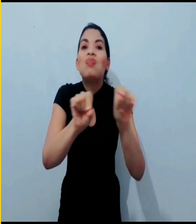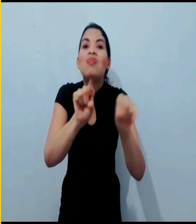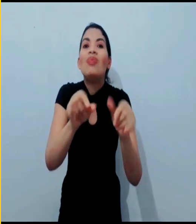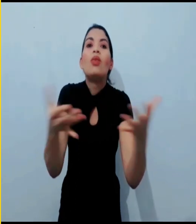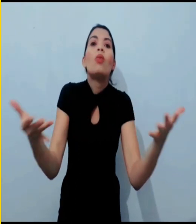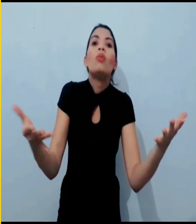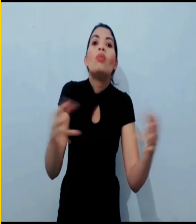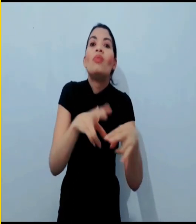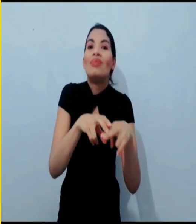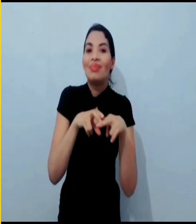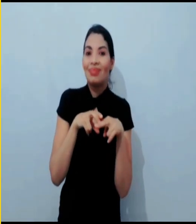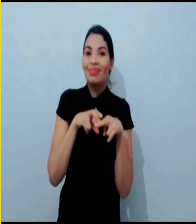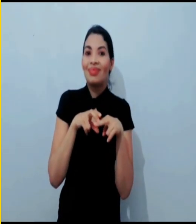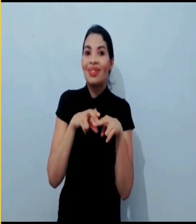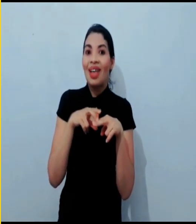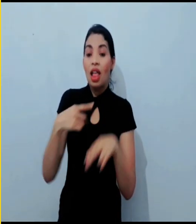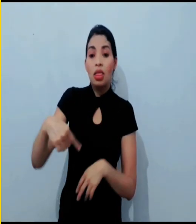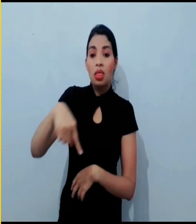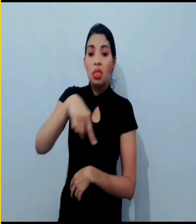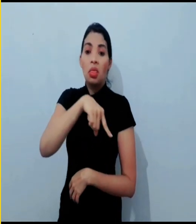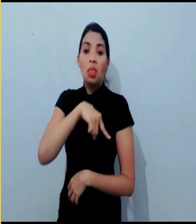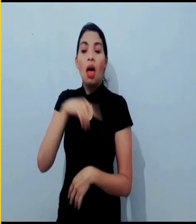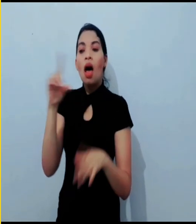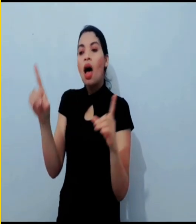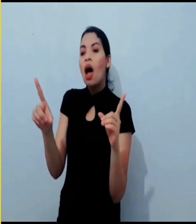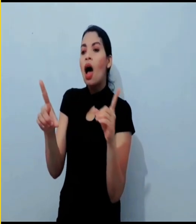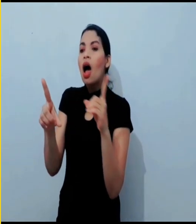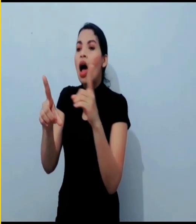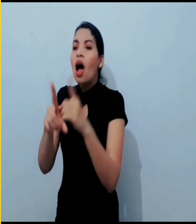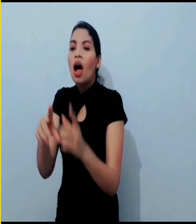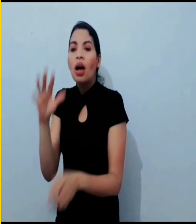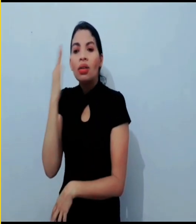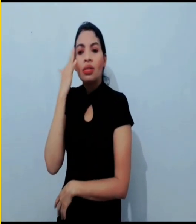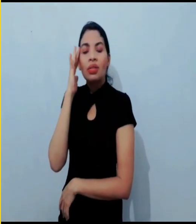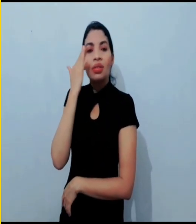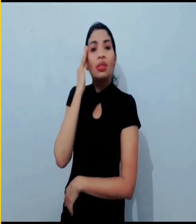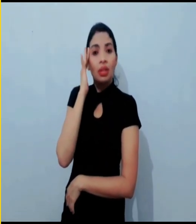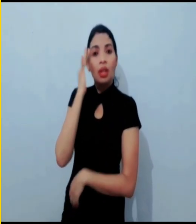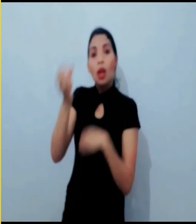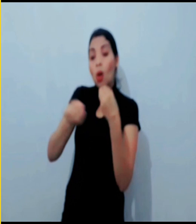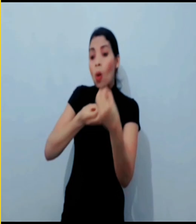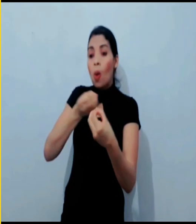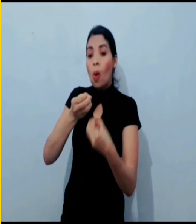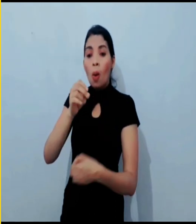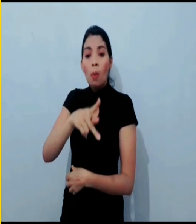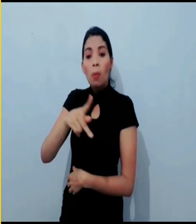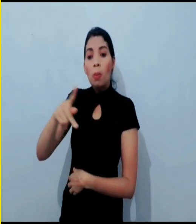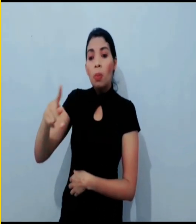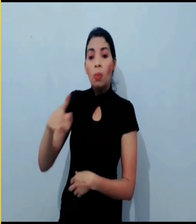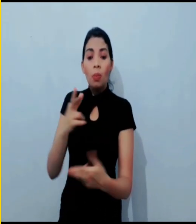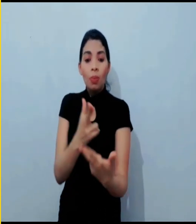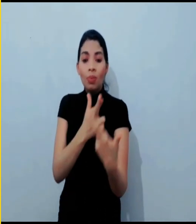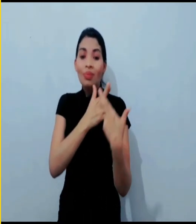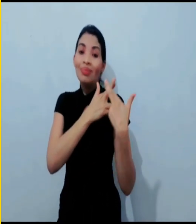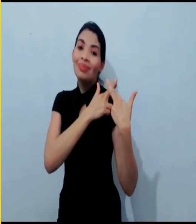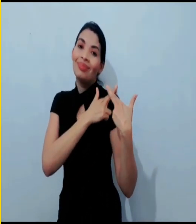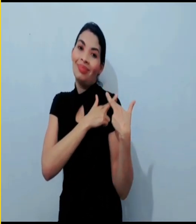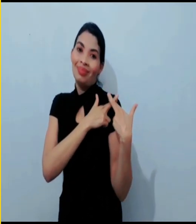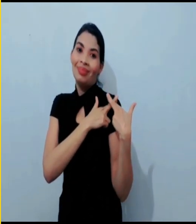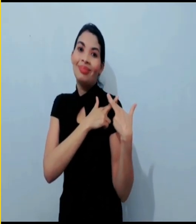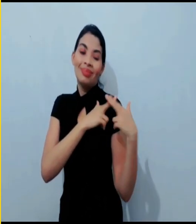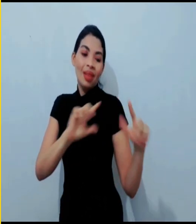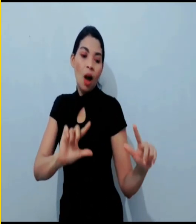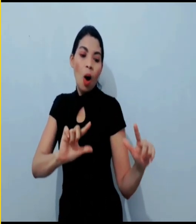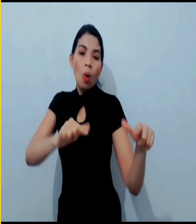tema exposto, foi descobrir a ótica dos professores frente à inclusão no âmbito educacional.